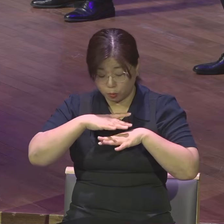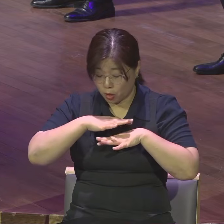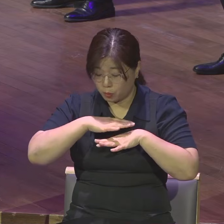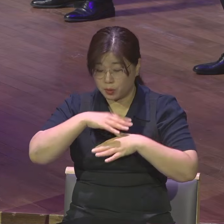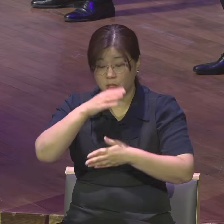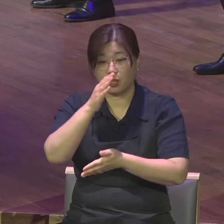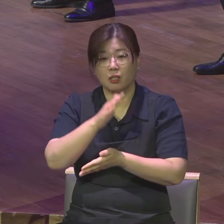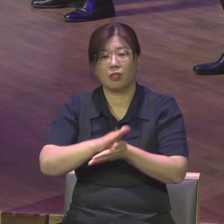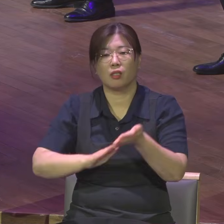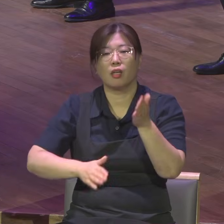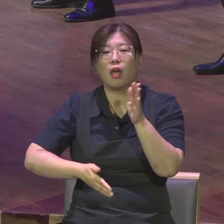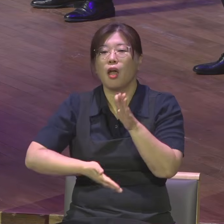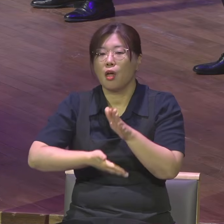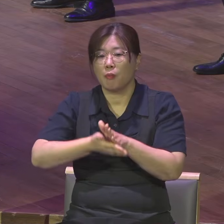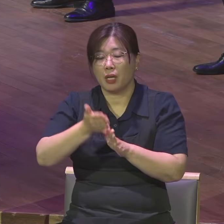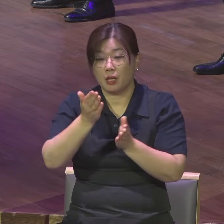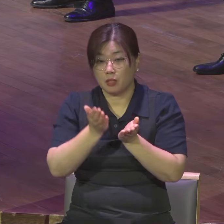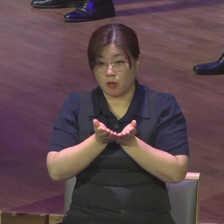두려움 없이